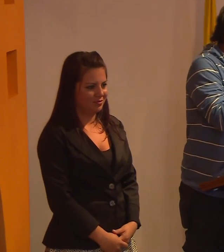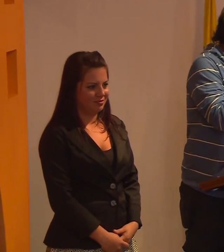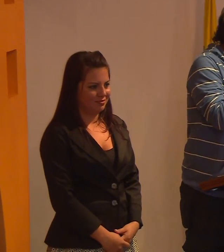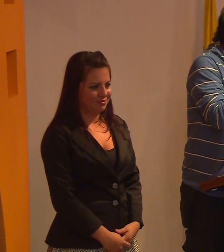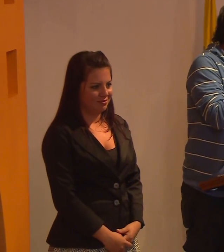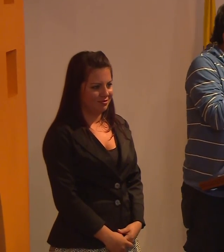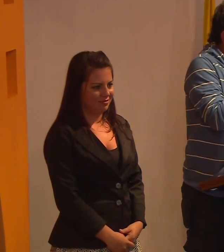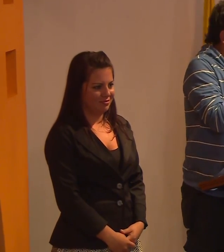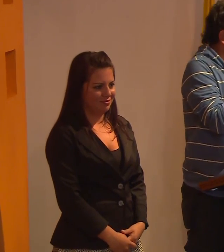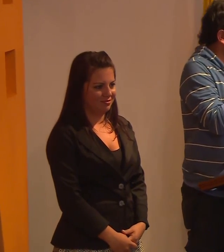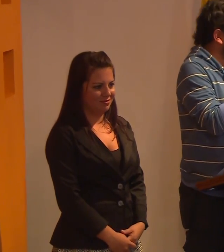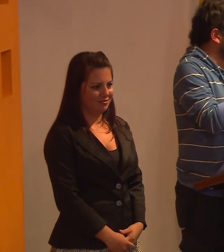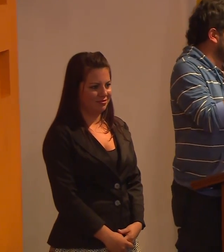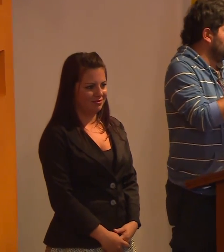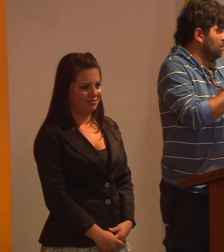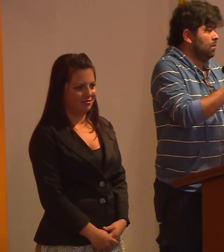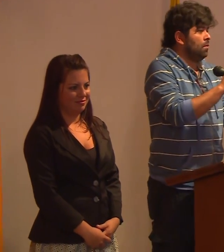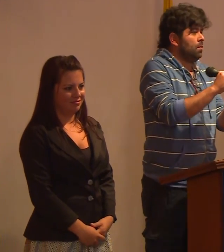Profesor Camilo.